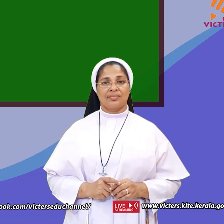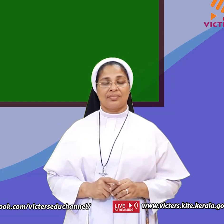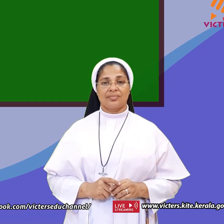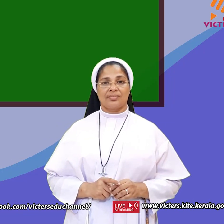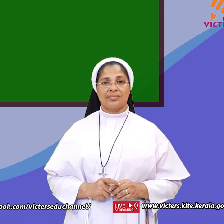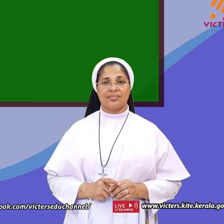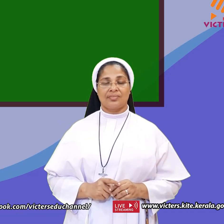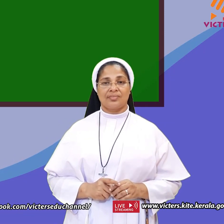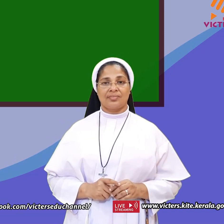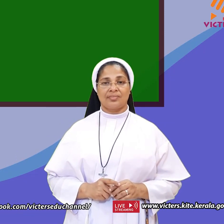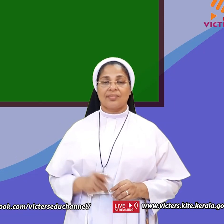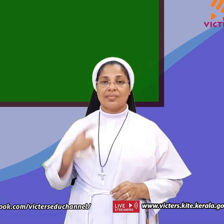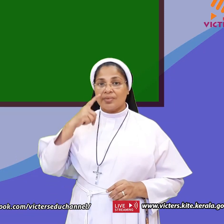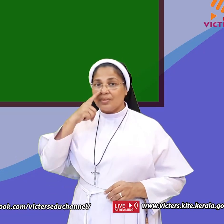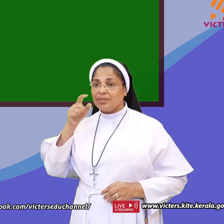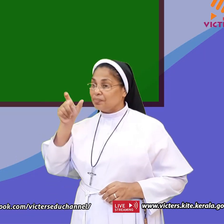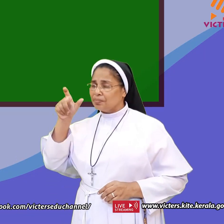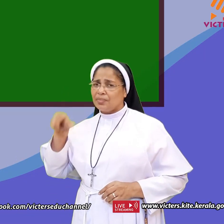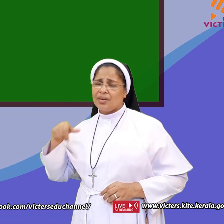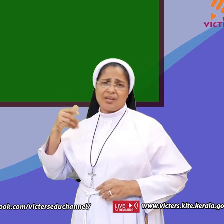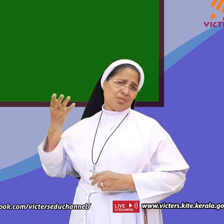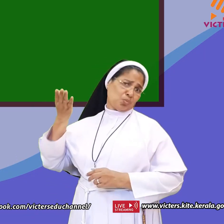മിസ്സസ് സ്ഥലത്തിൻ്റെ പോയകാല ജീവിതവും